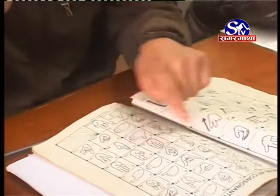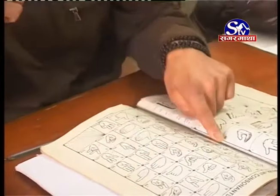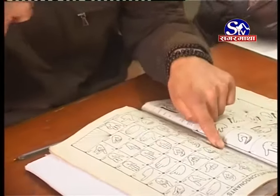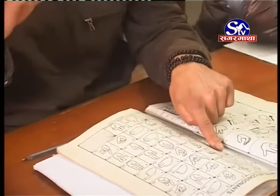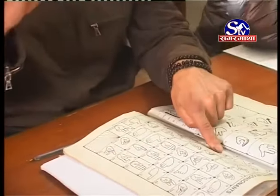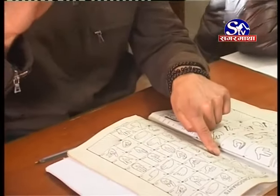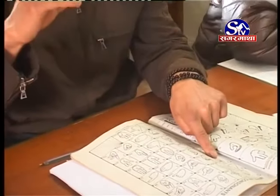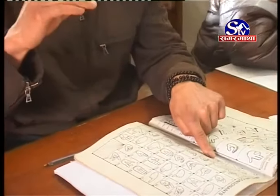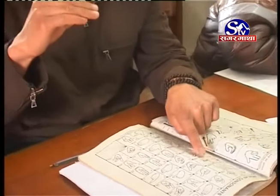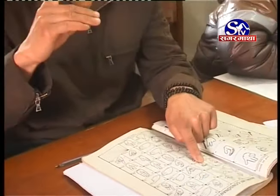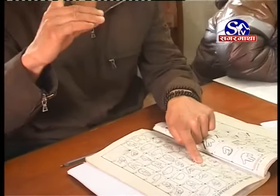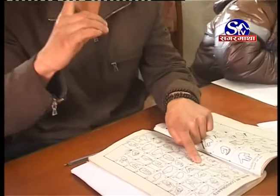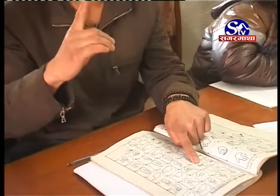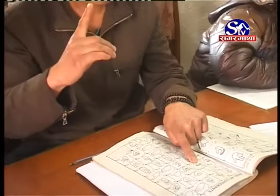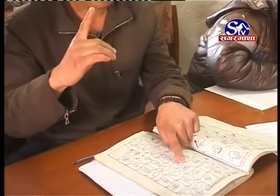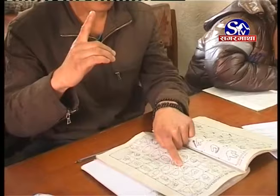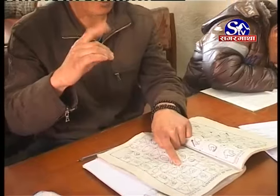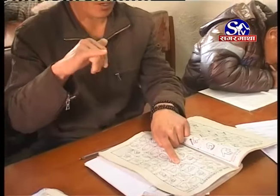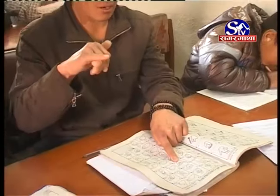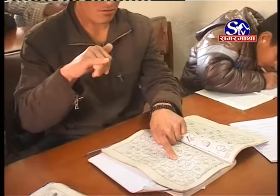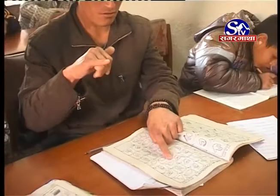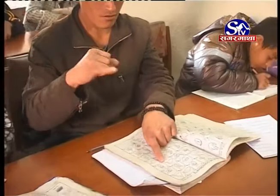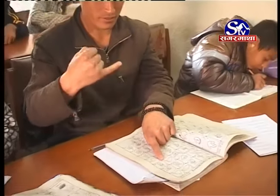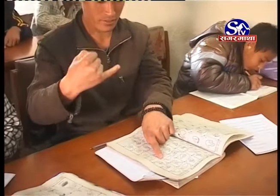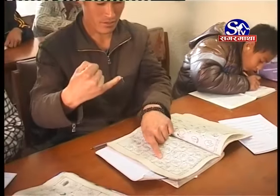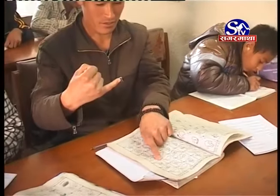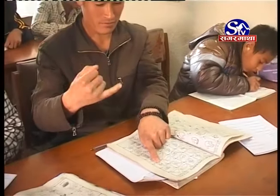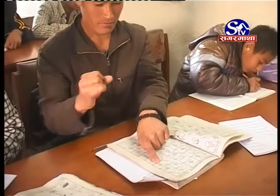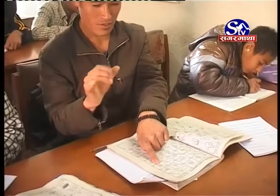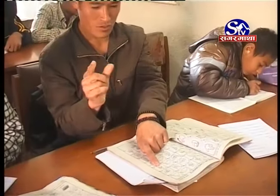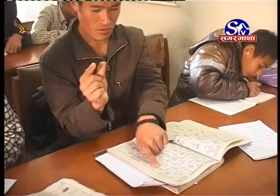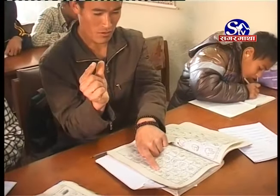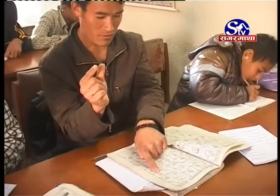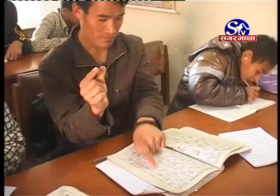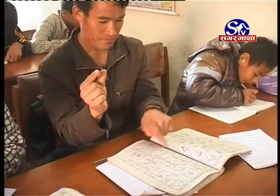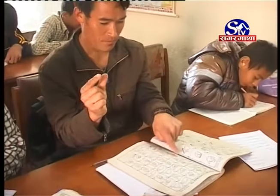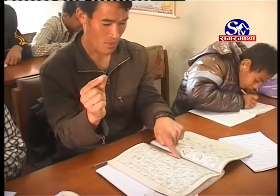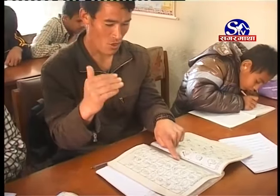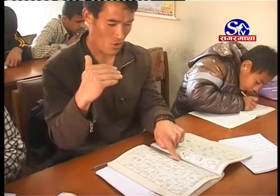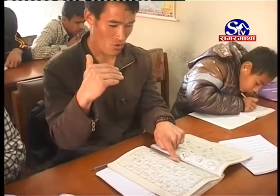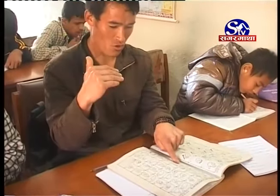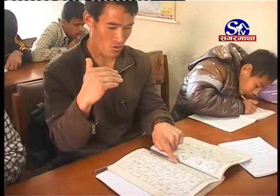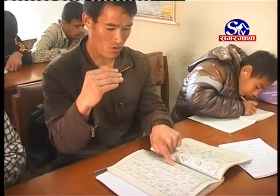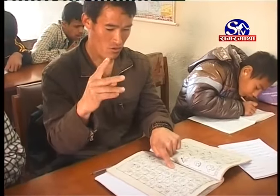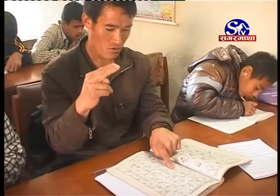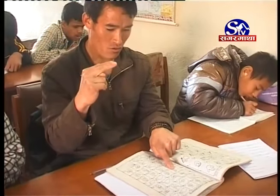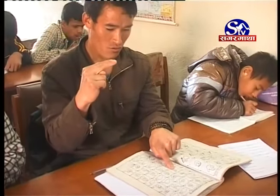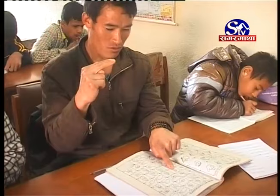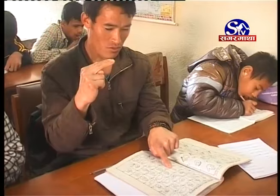बहिराको सङ्ख्या लाखौँ भएको बताउने संस्थाहरूका अनुसार शिक्षित बहिरा त हजारौँको सङ्ख्यामा मात्र छन्।